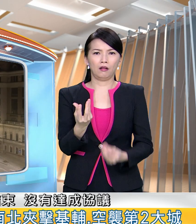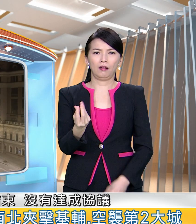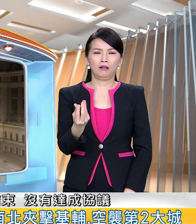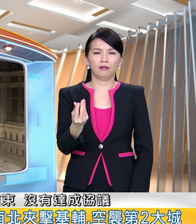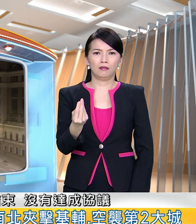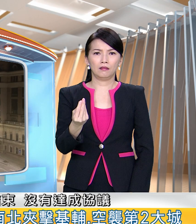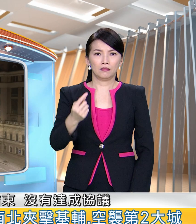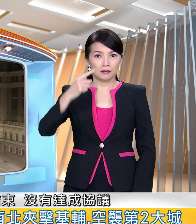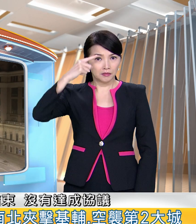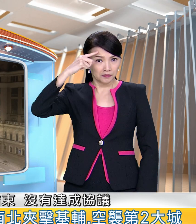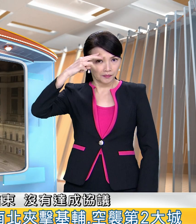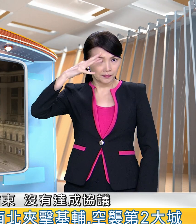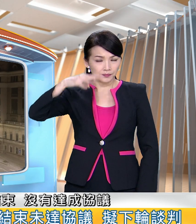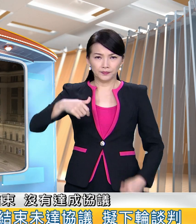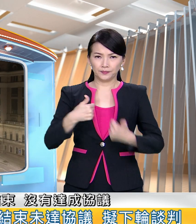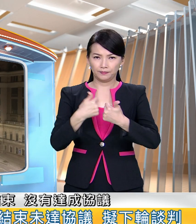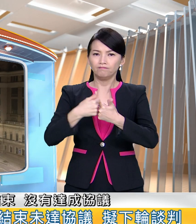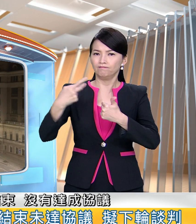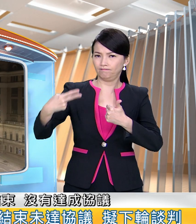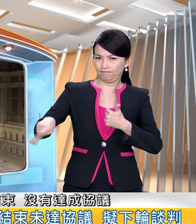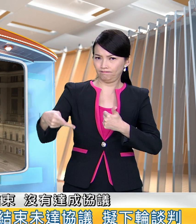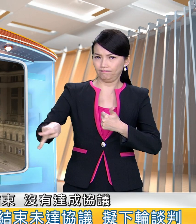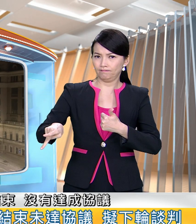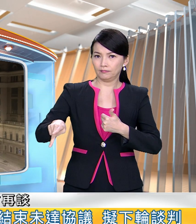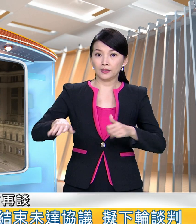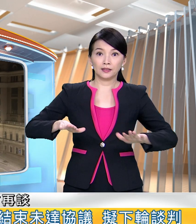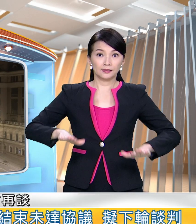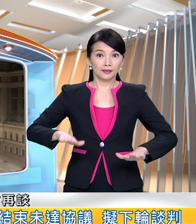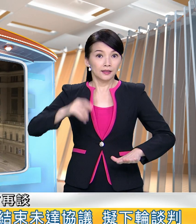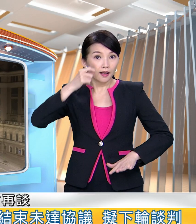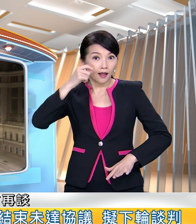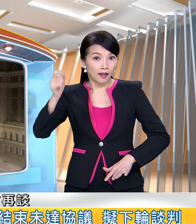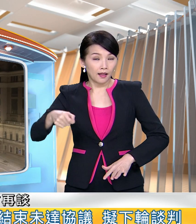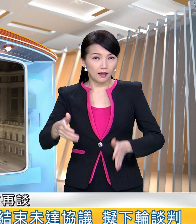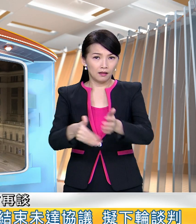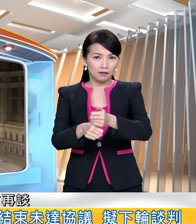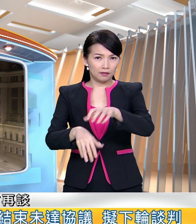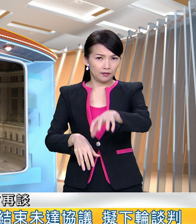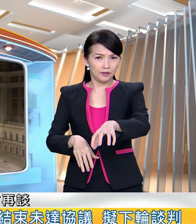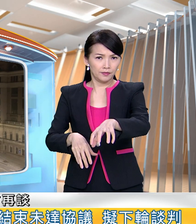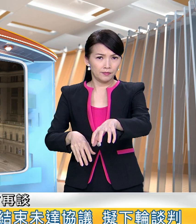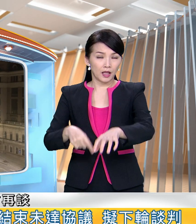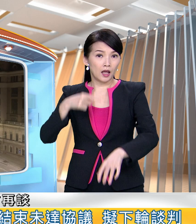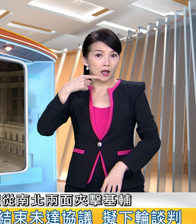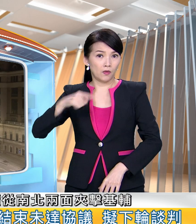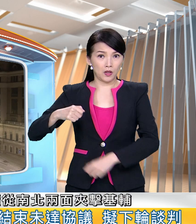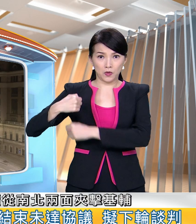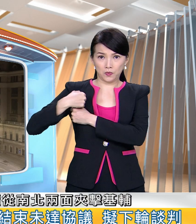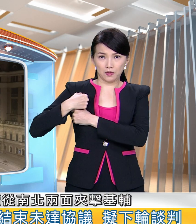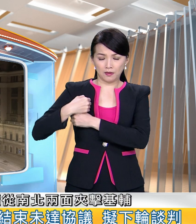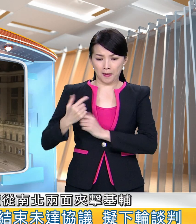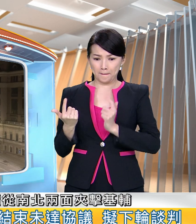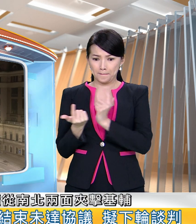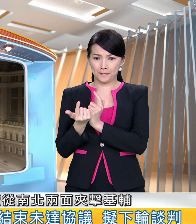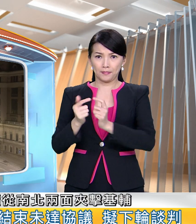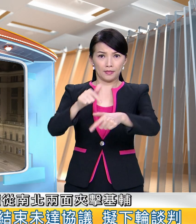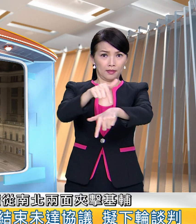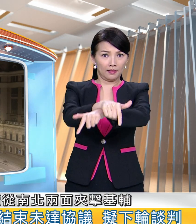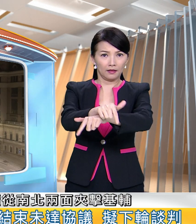结束，没有达成协议，但未来几天还会再谈。不过，俄军仍持续从南